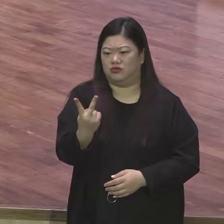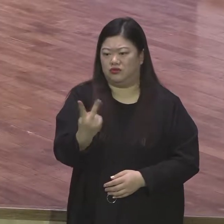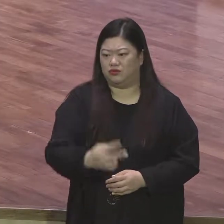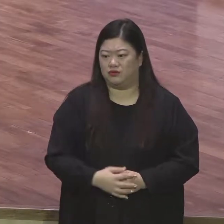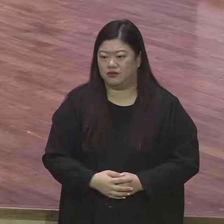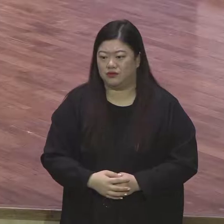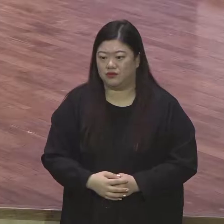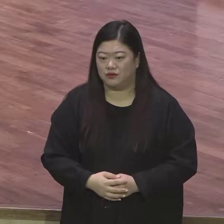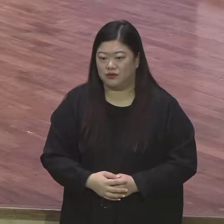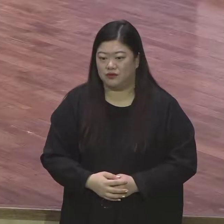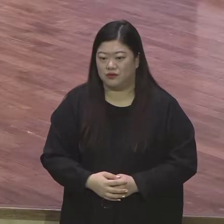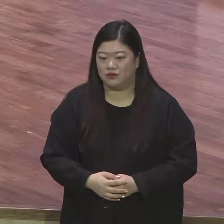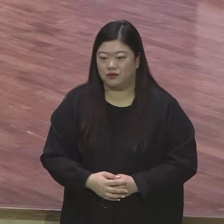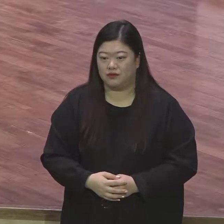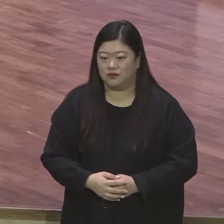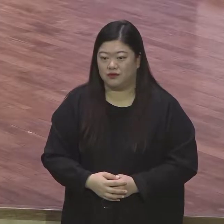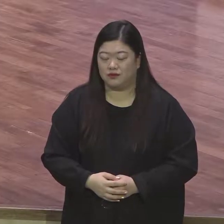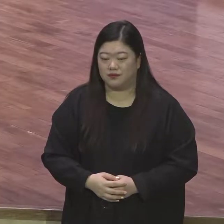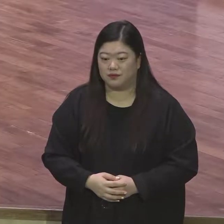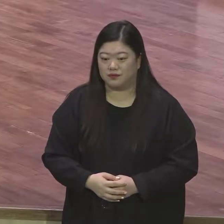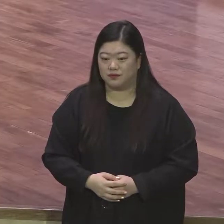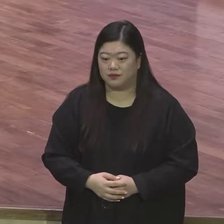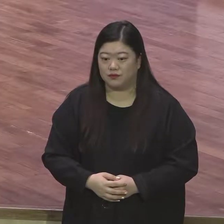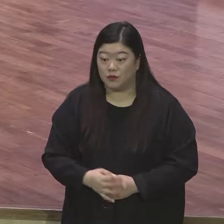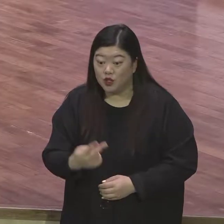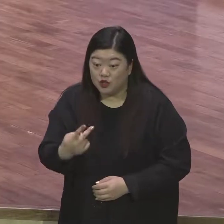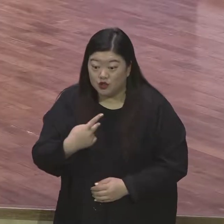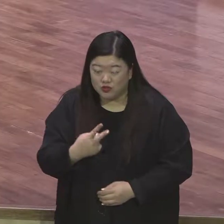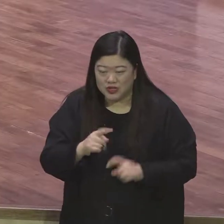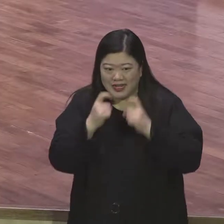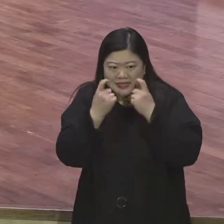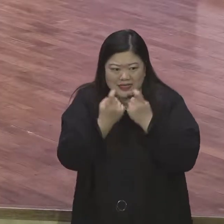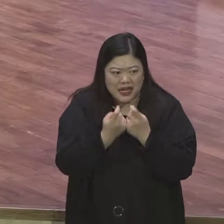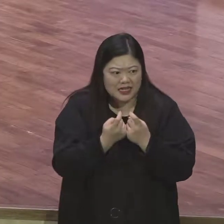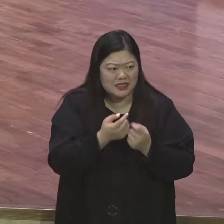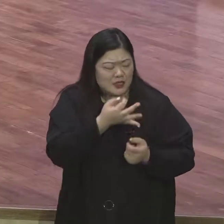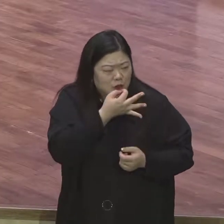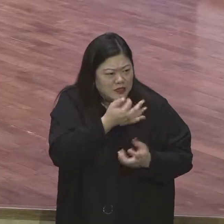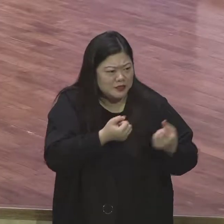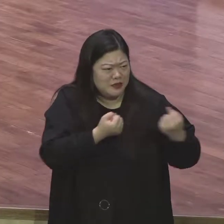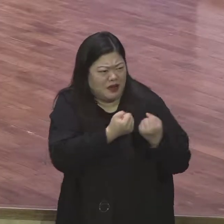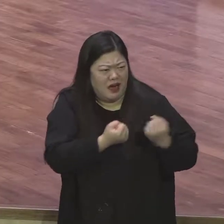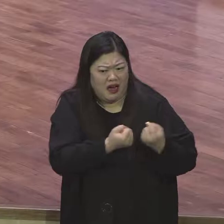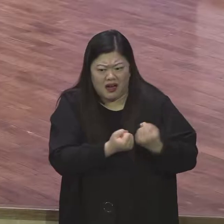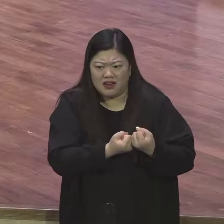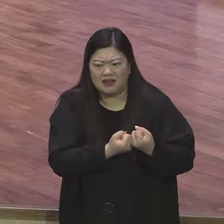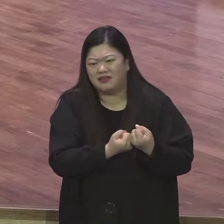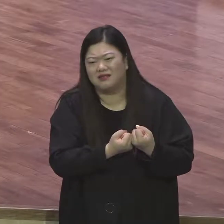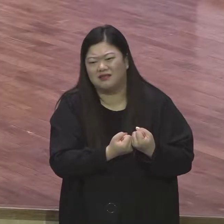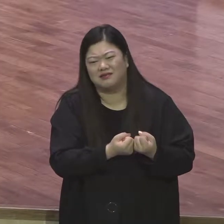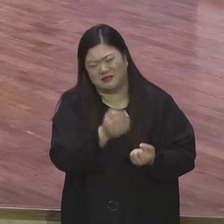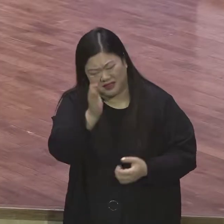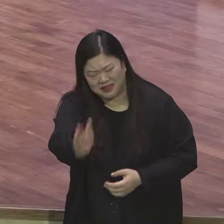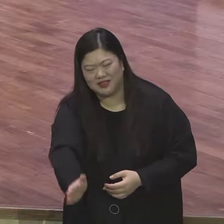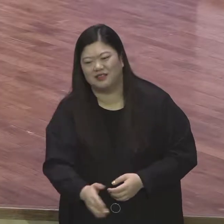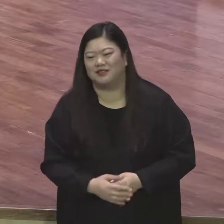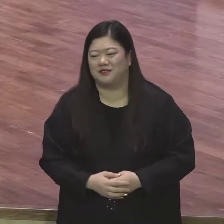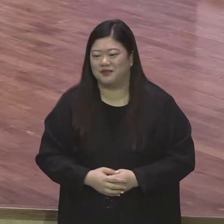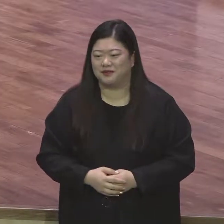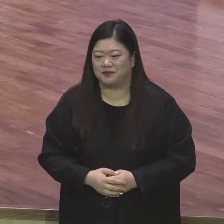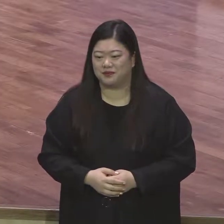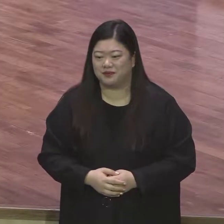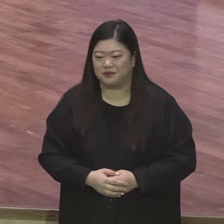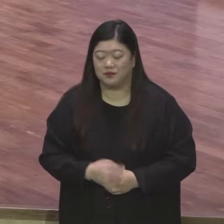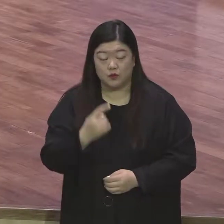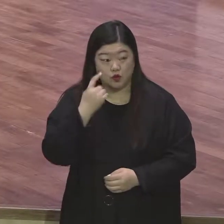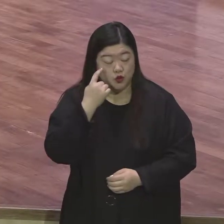그래야 영적 싸움을 싸워 이기는 거요. 우리 싸움은 혈과 육이 아니에요. 눈에 보이는 거 아니라고요. 눈에